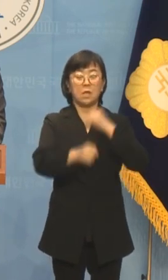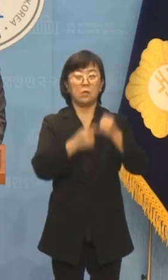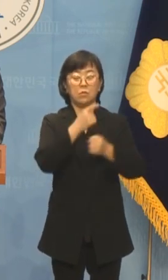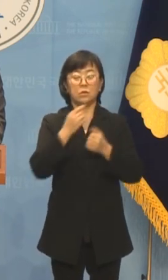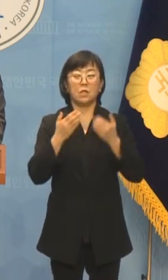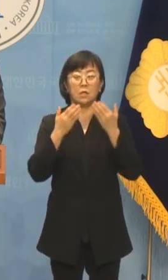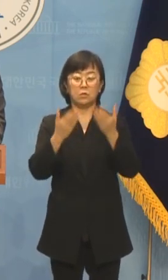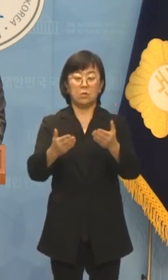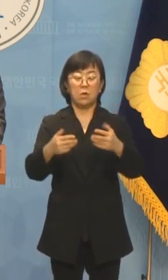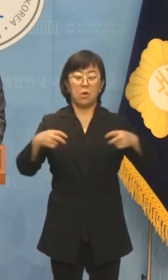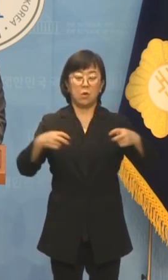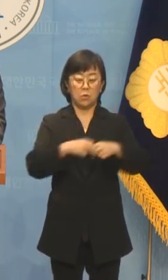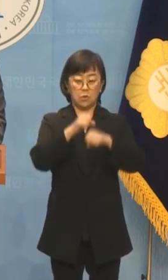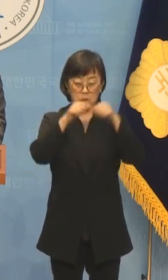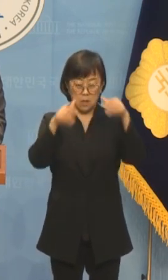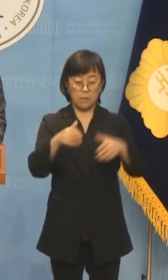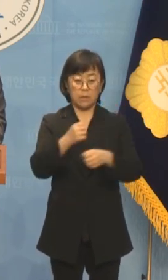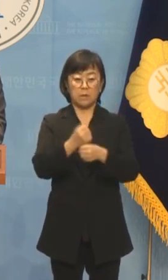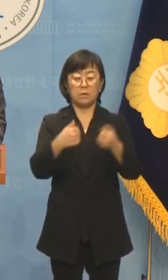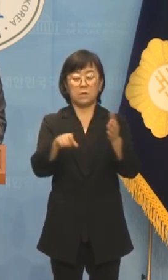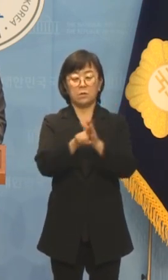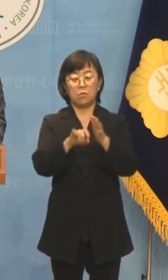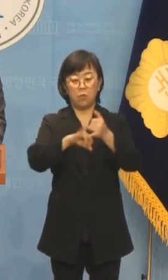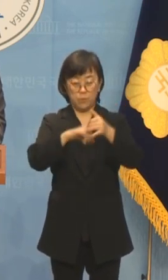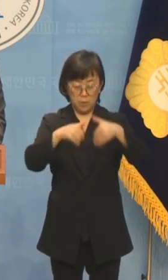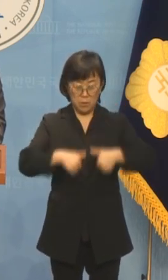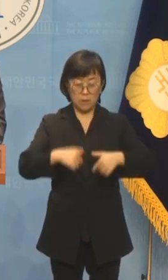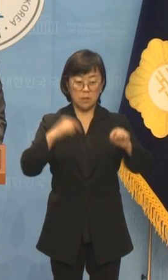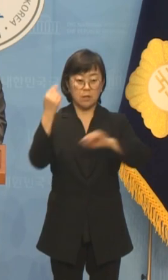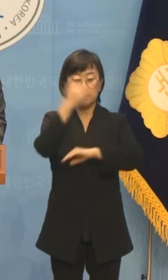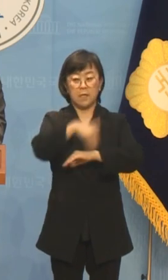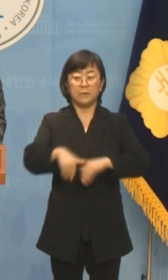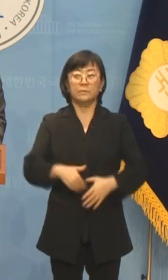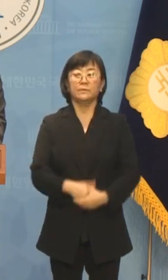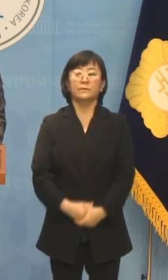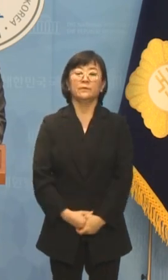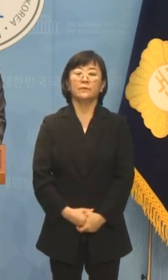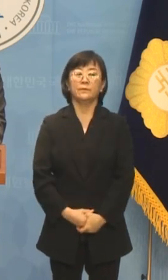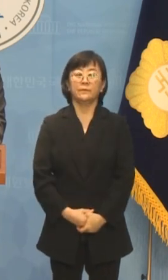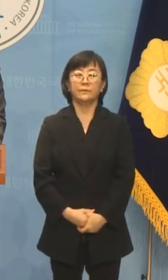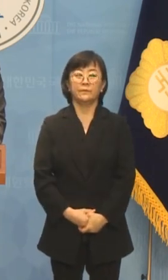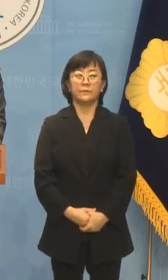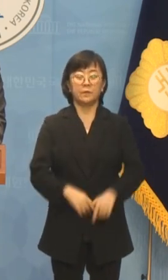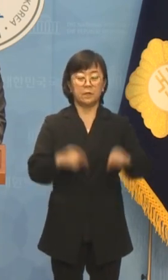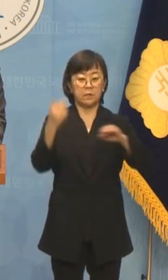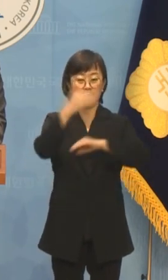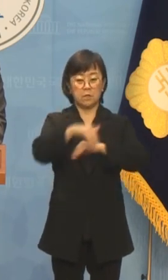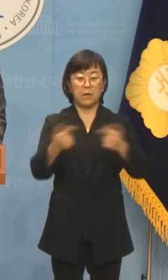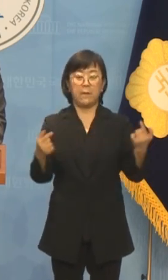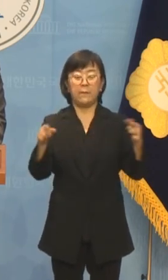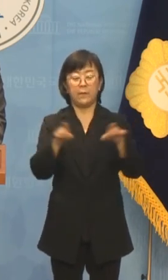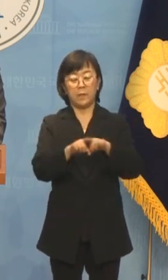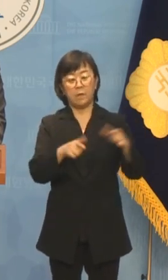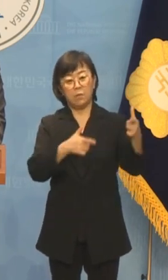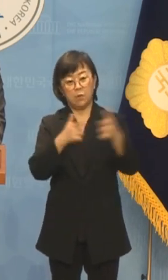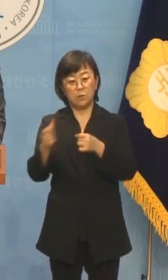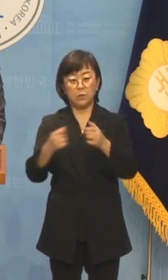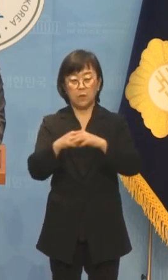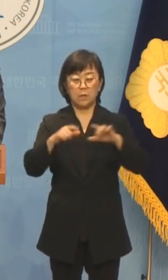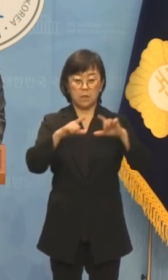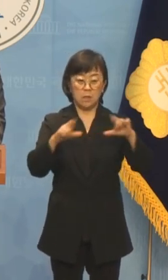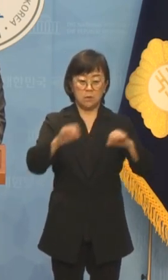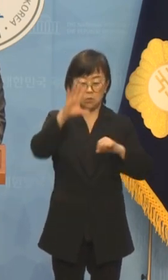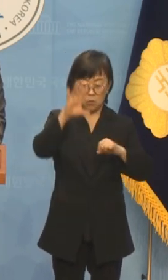보장받는 교통체계를 만들기 위해 꼭 필요한 정책이라고 생각합니다. 그 정책들과 모두의 티켓은